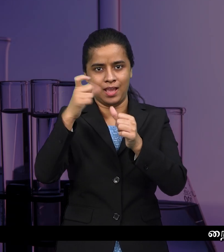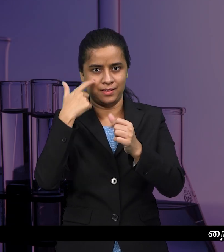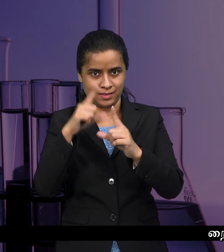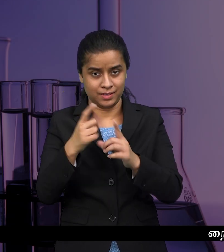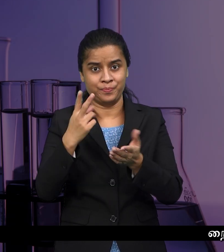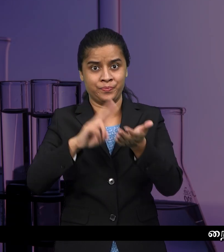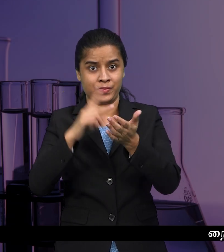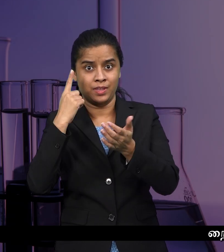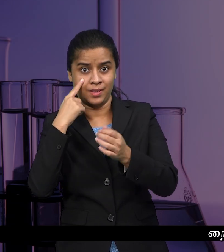நைட்ரிக் அமிலம்